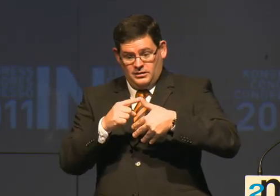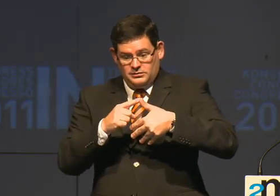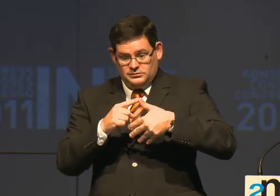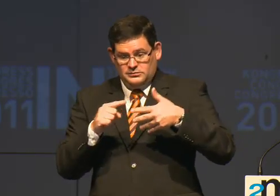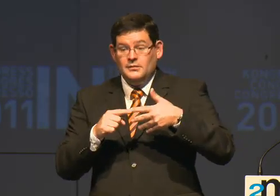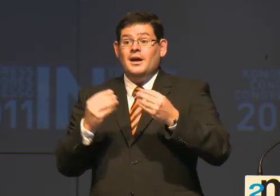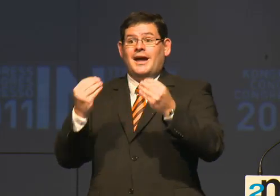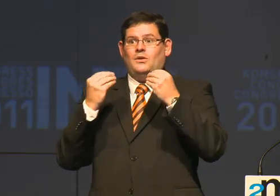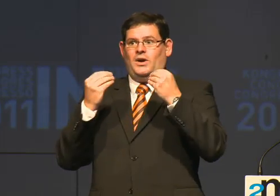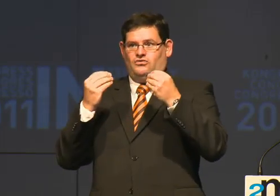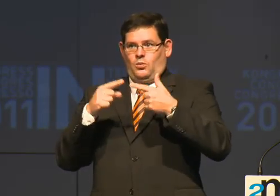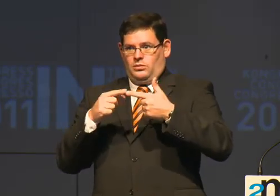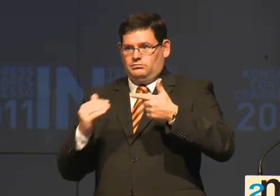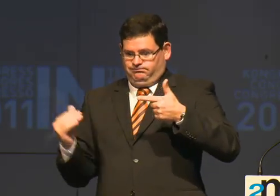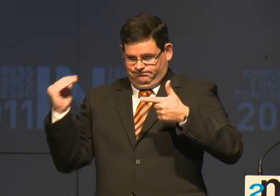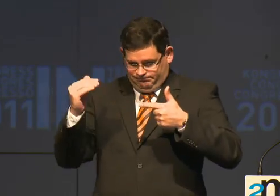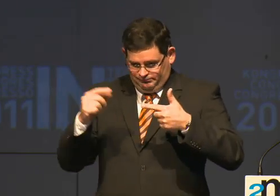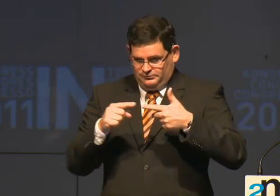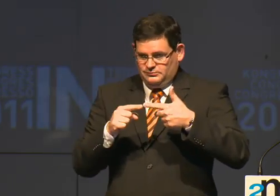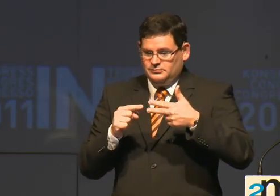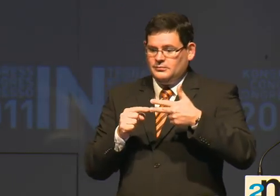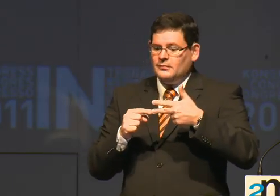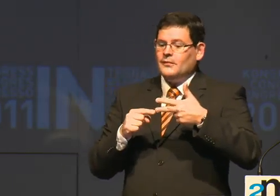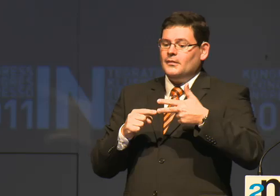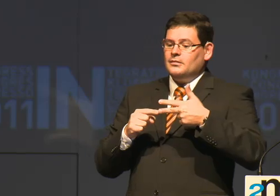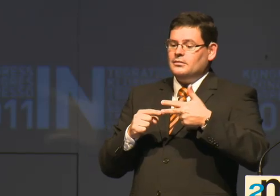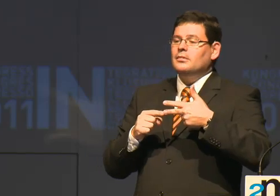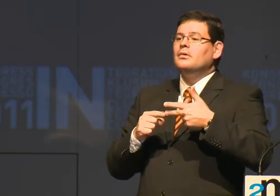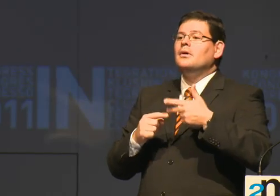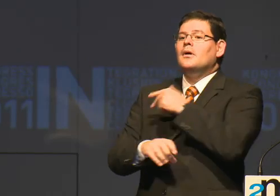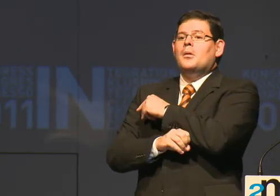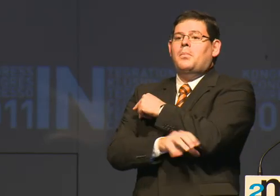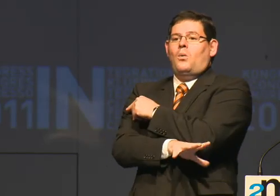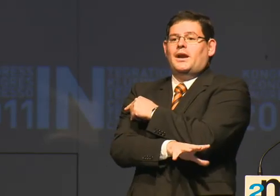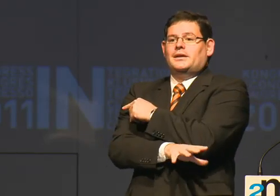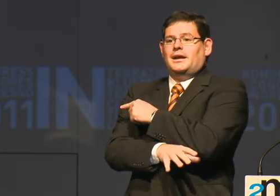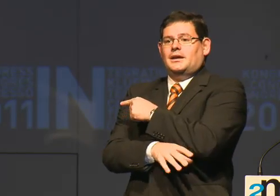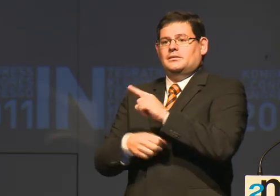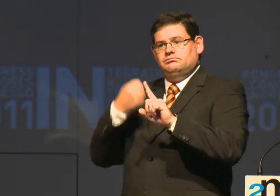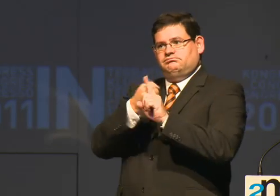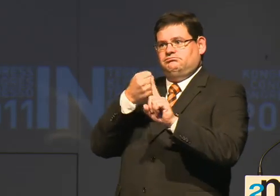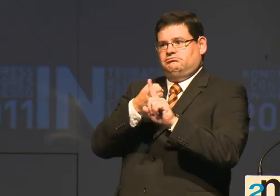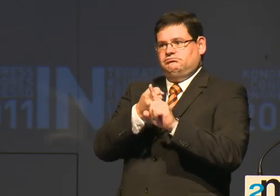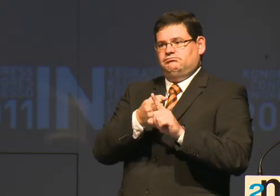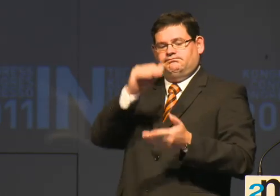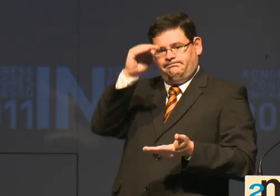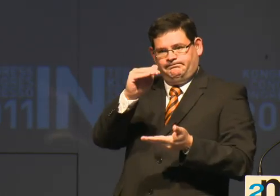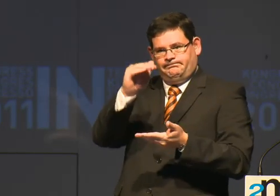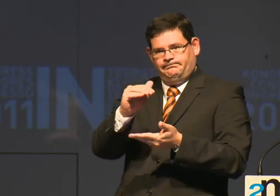Les 5 priorités pour nous à l'heure actuellement, c'est d'augmenter le niveau de